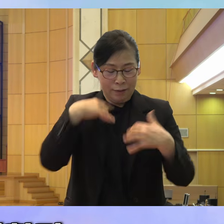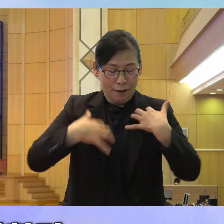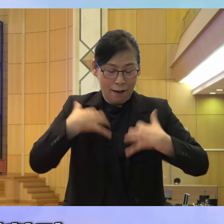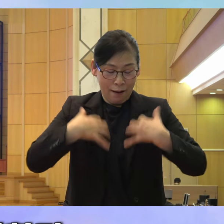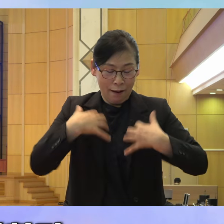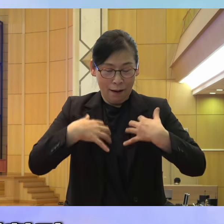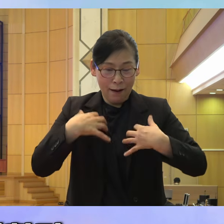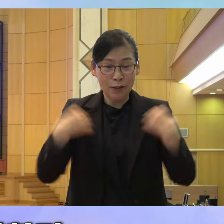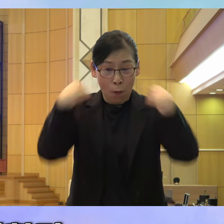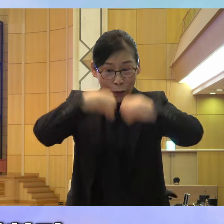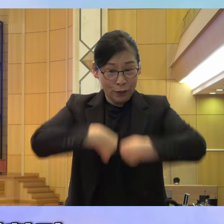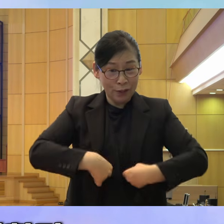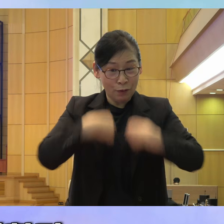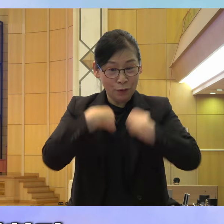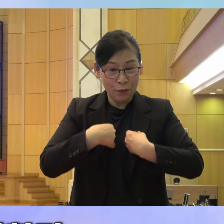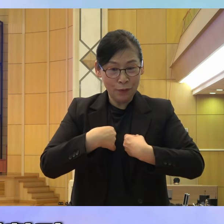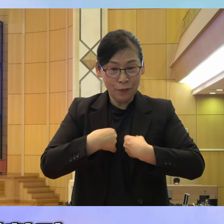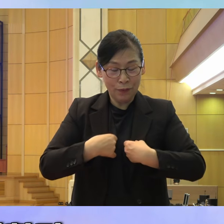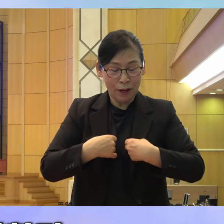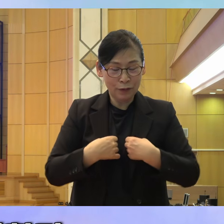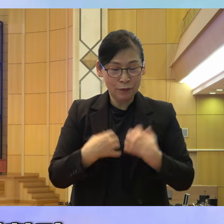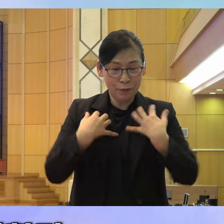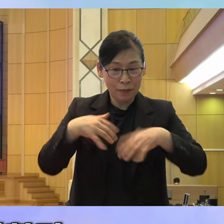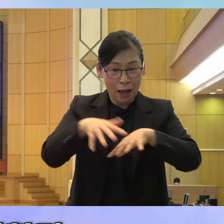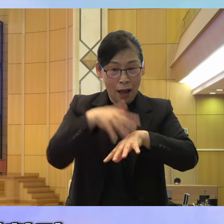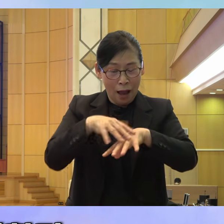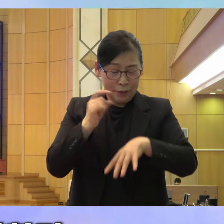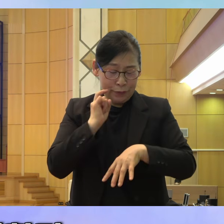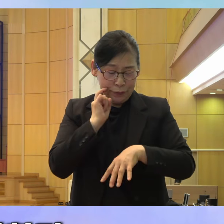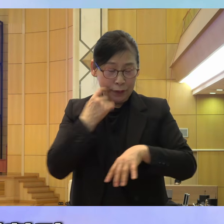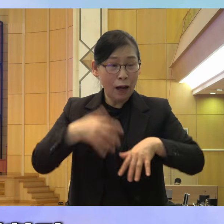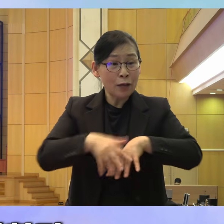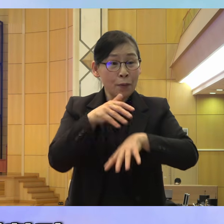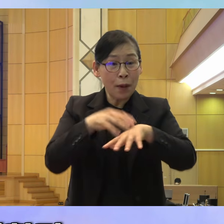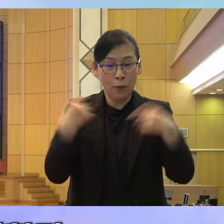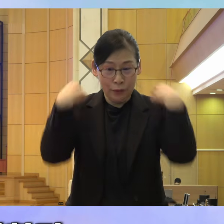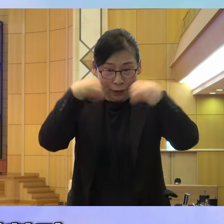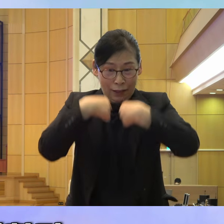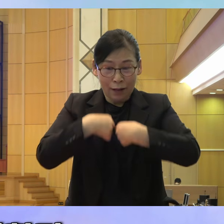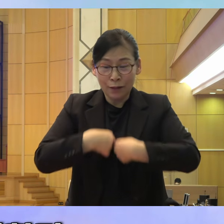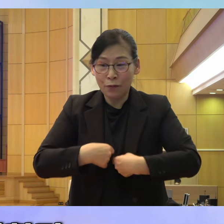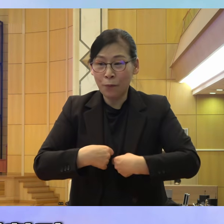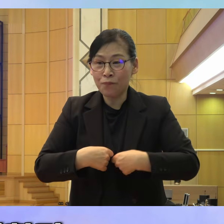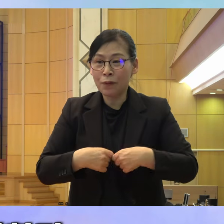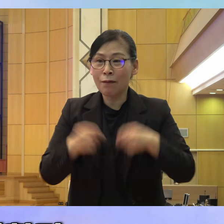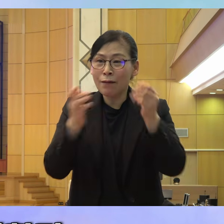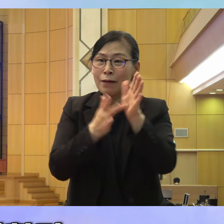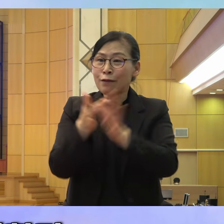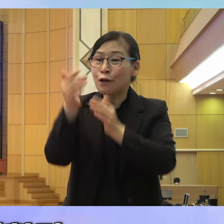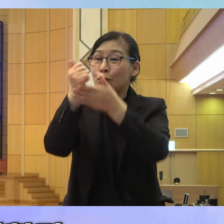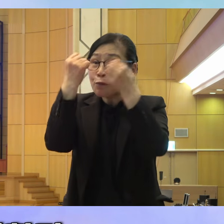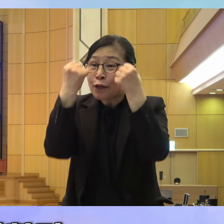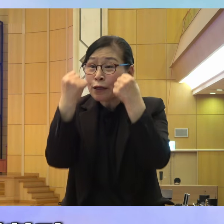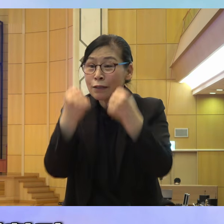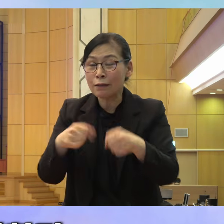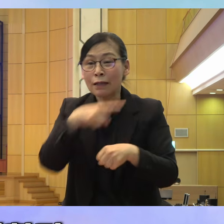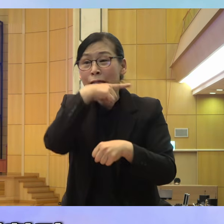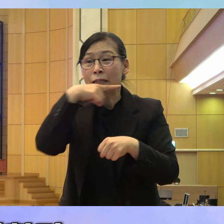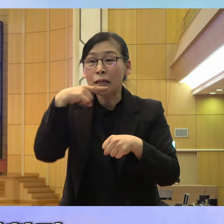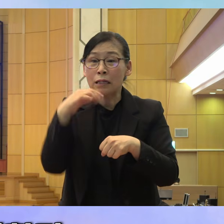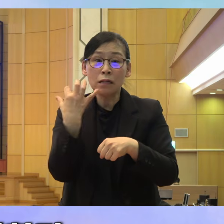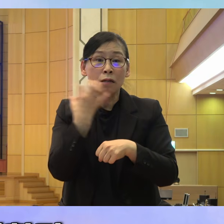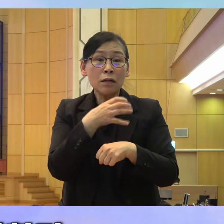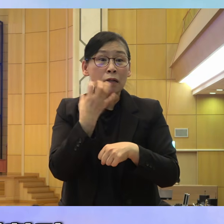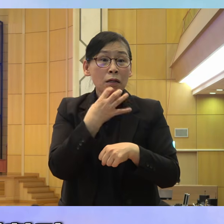부자가 있어 자색 옷과 그랬어요. 야, 예수님 당시에 자색 옷을 입었다고